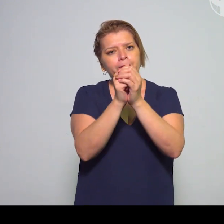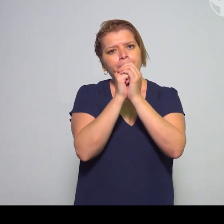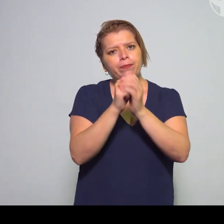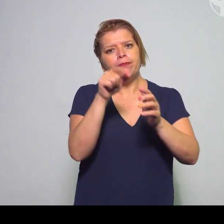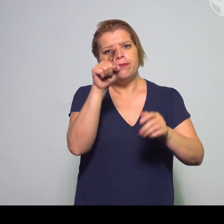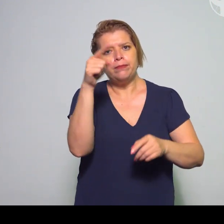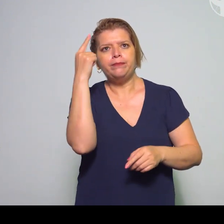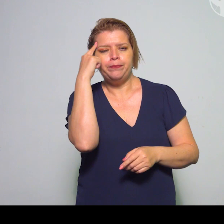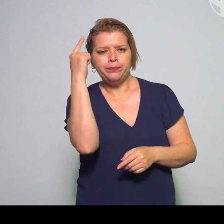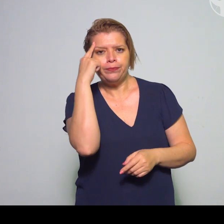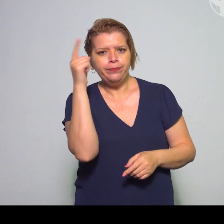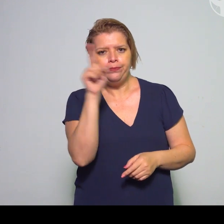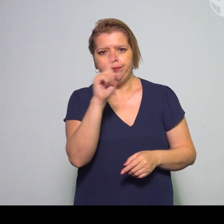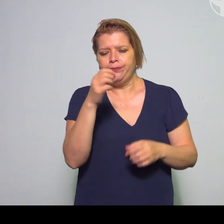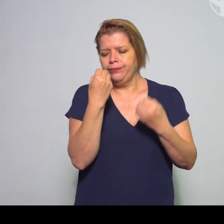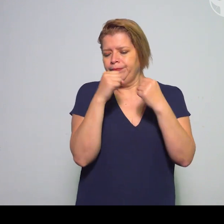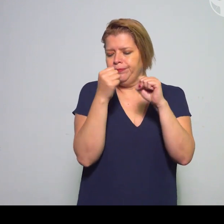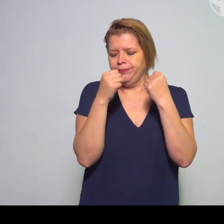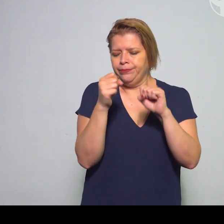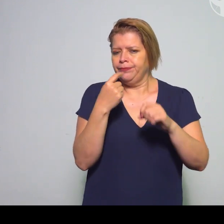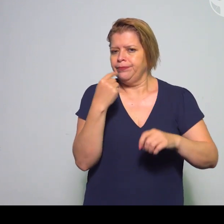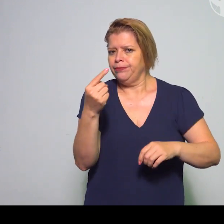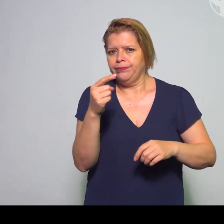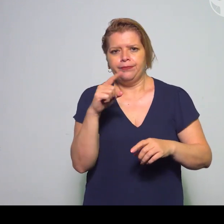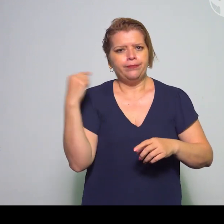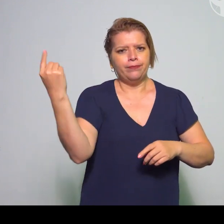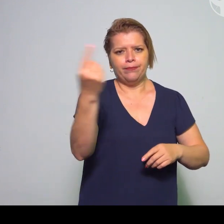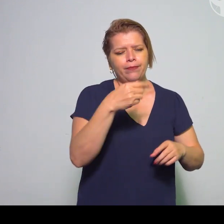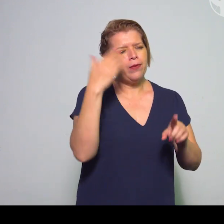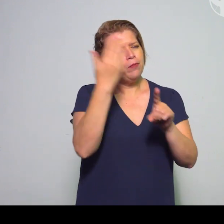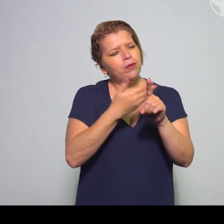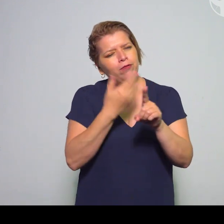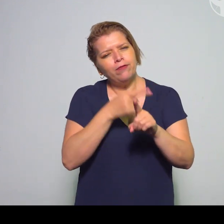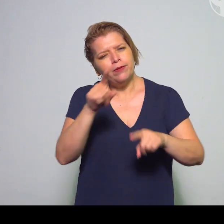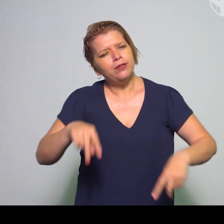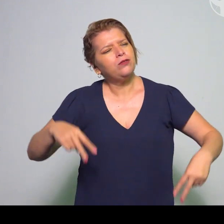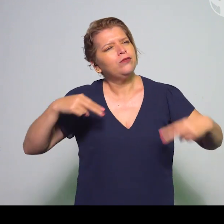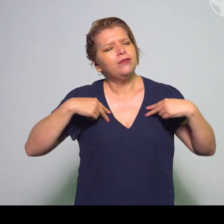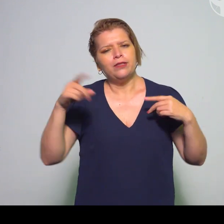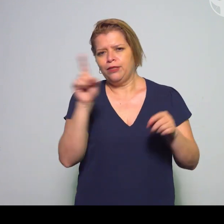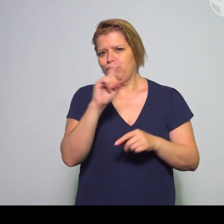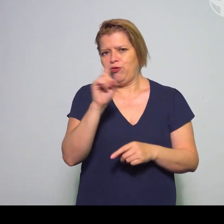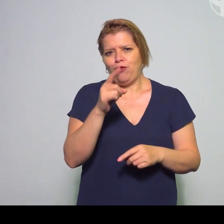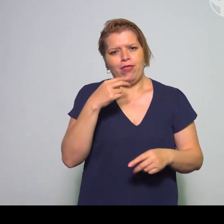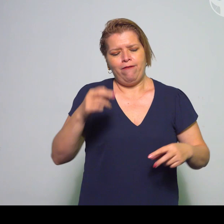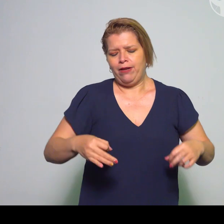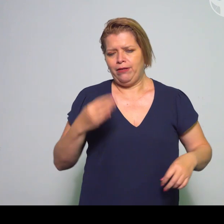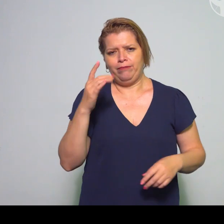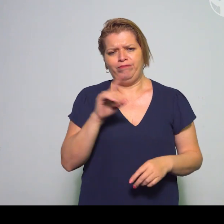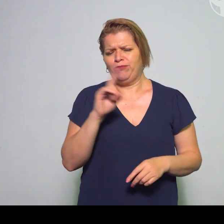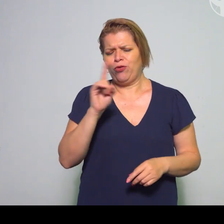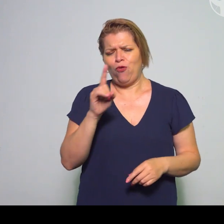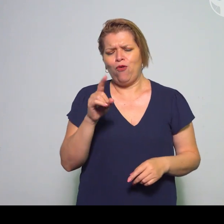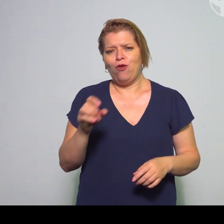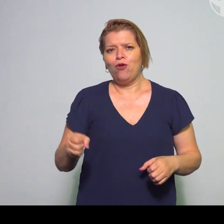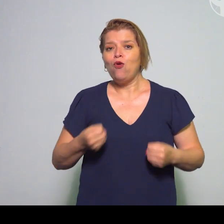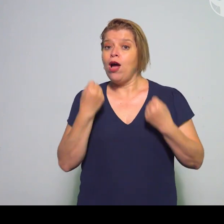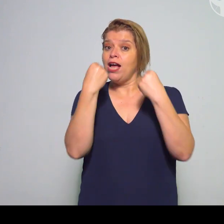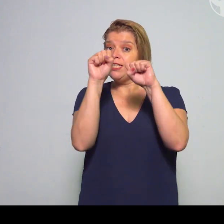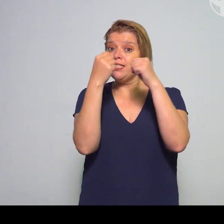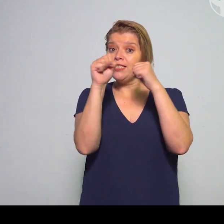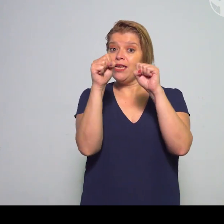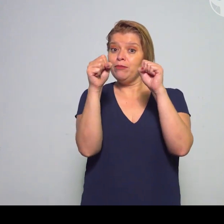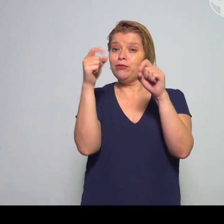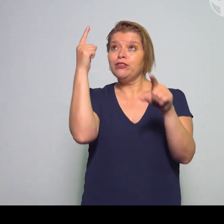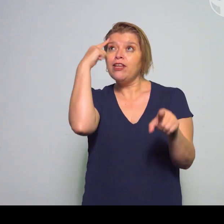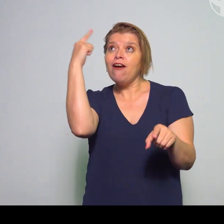quiero que sepas esto, cuando adoramos no lo hacemos con base a nuestras circunstancias, no lo hacemos con base a nuestros problemas, sino que lo